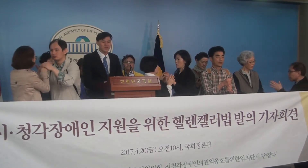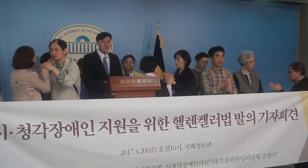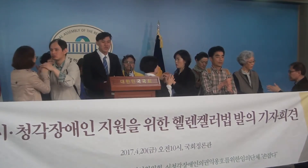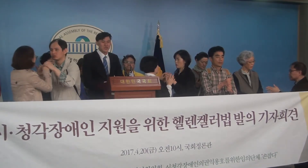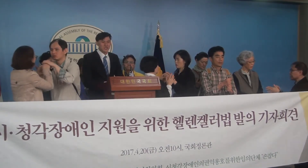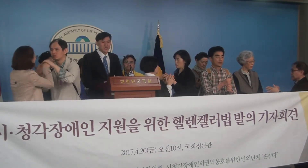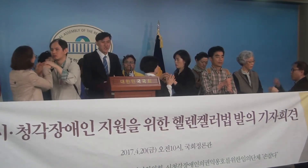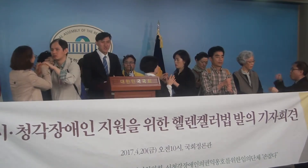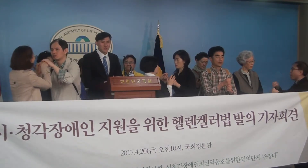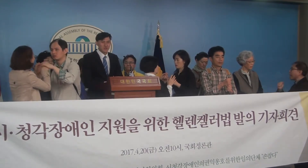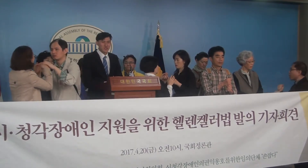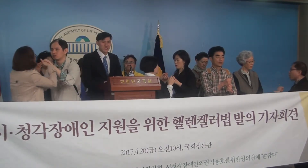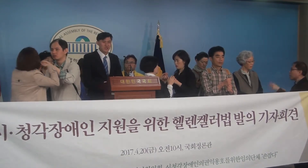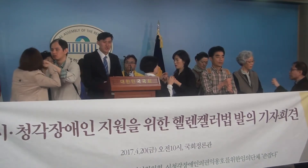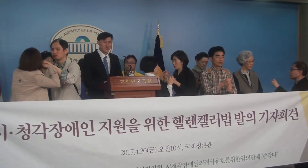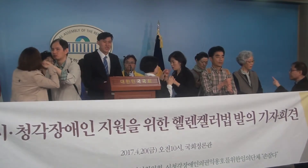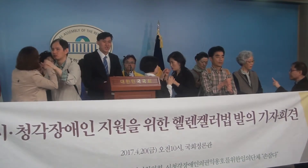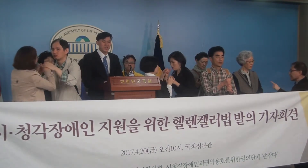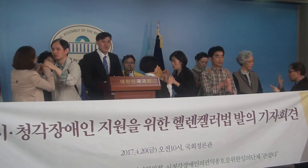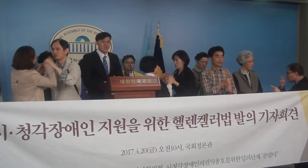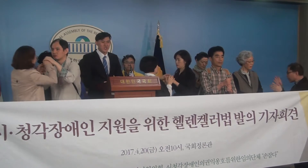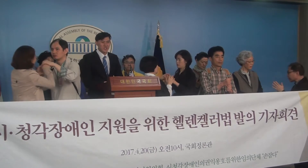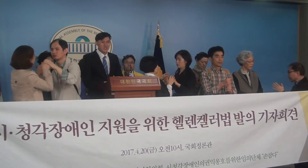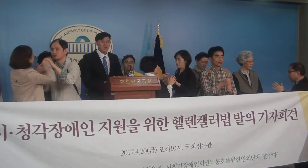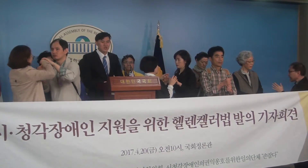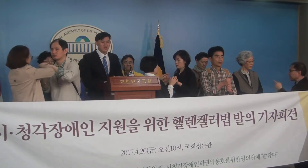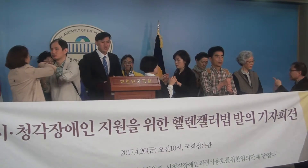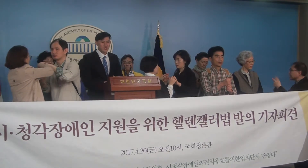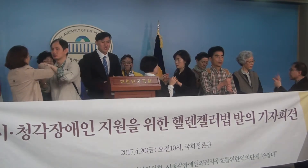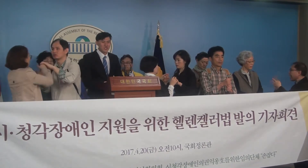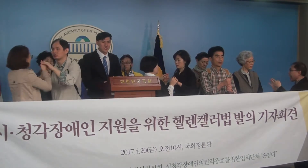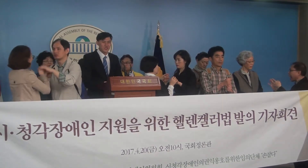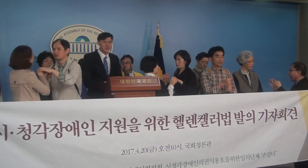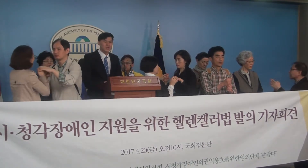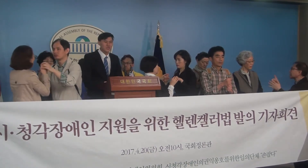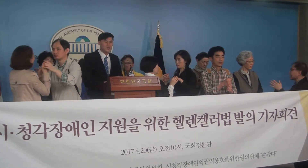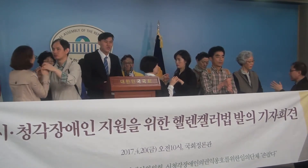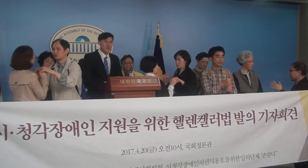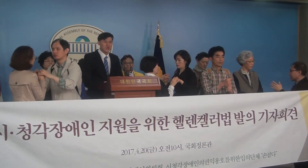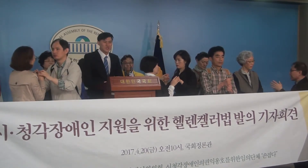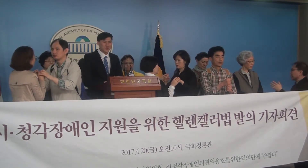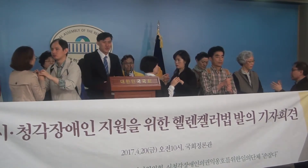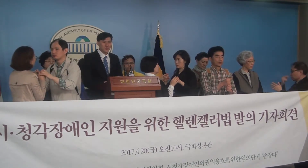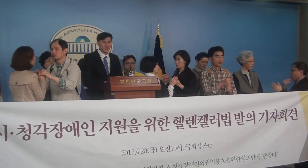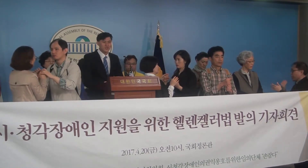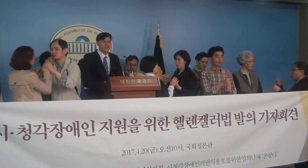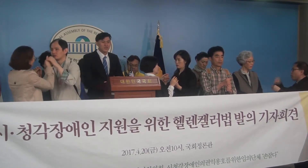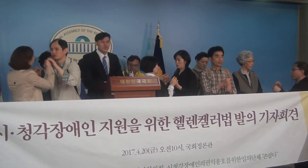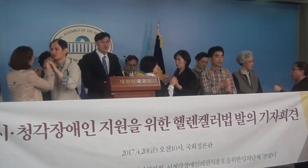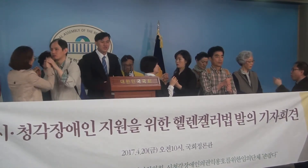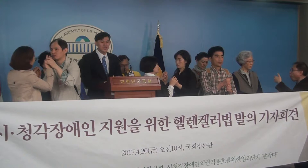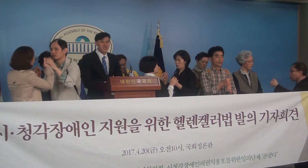언급하고 제31조 실태조사에서의 제1항 후단위를 신설하였으며